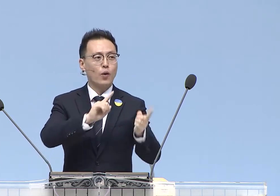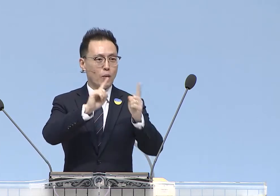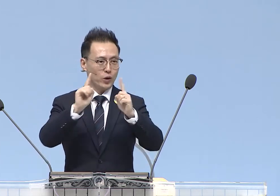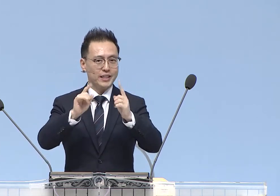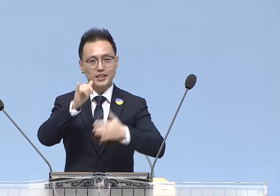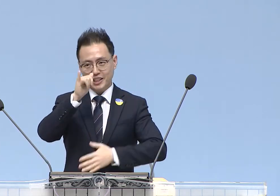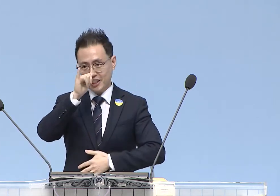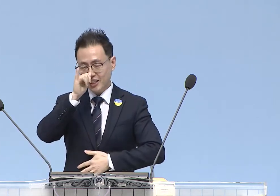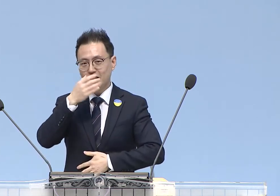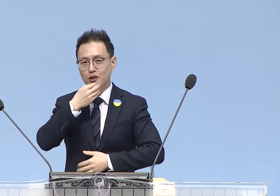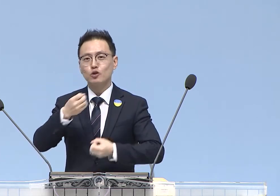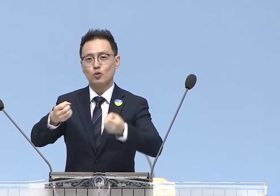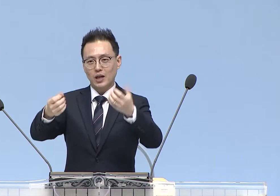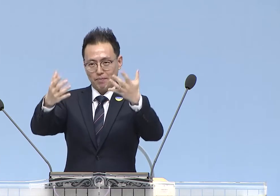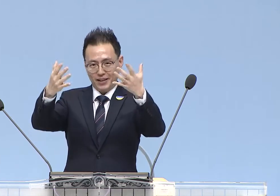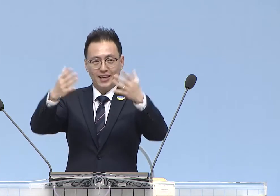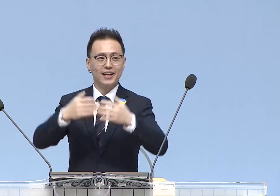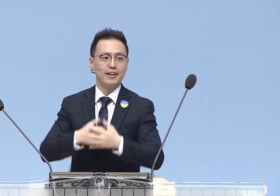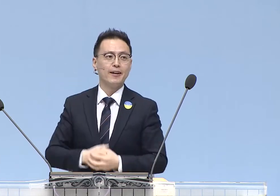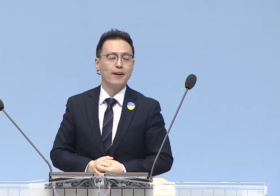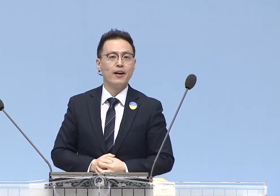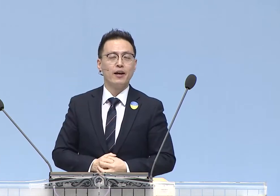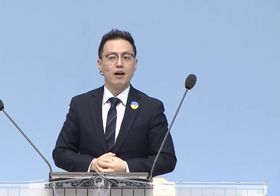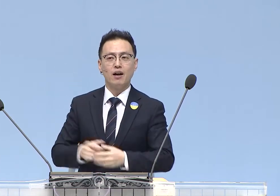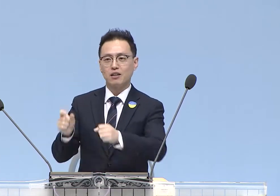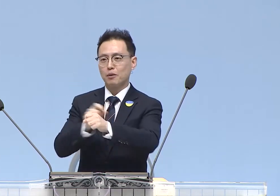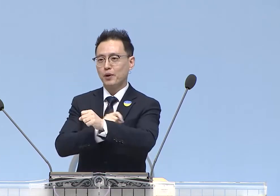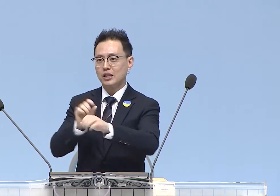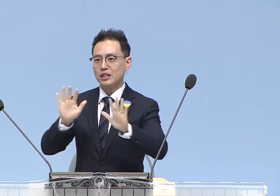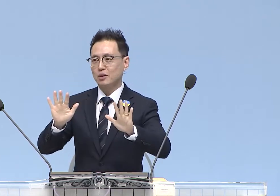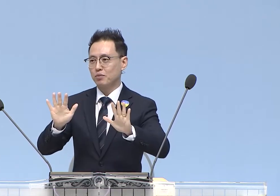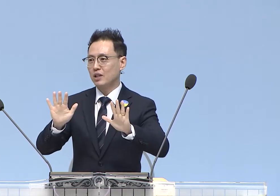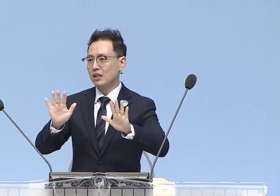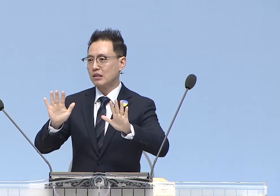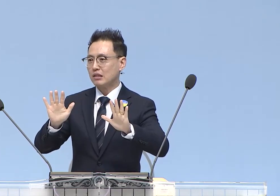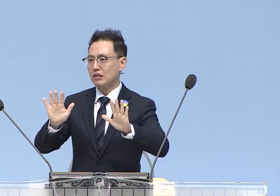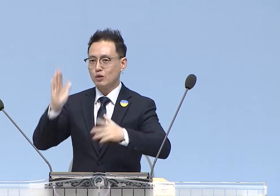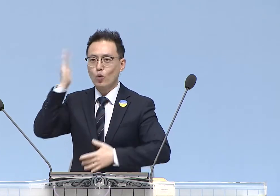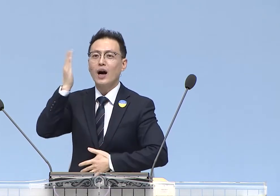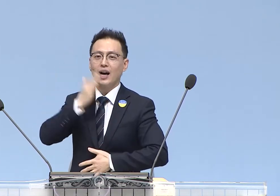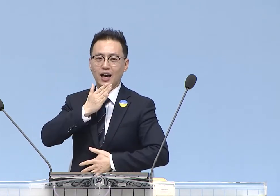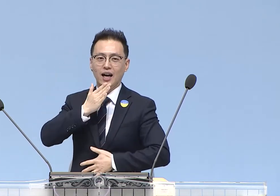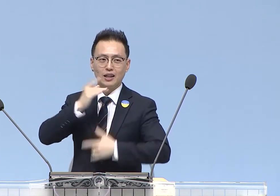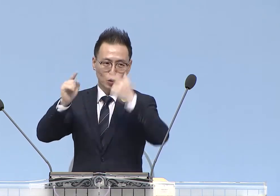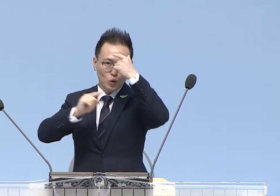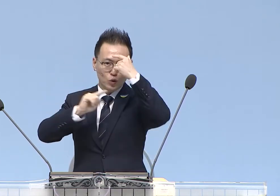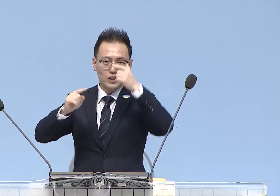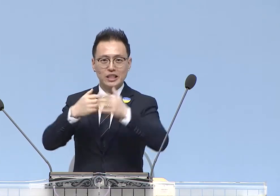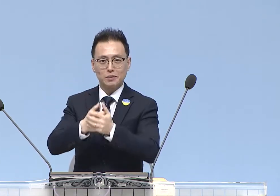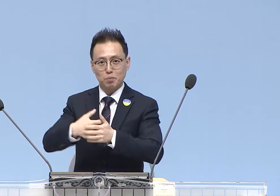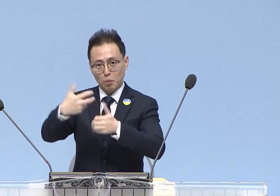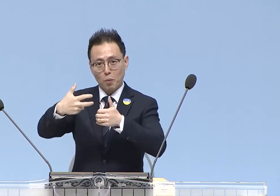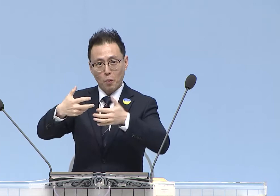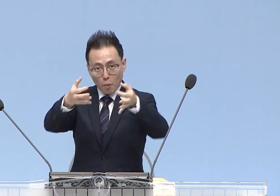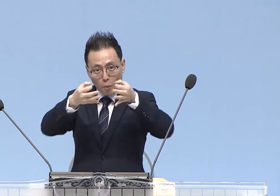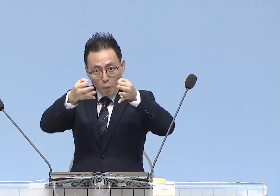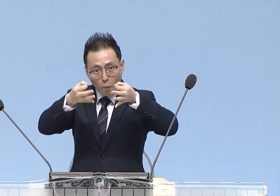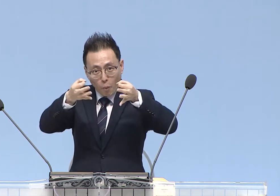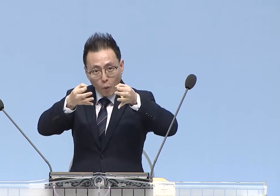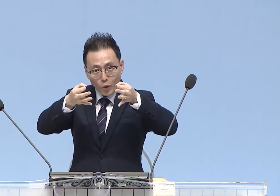회복이 있으시길 소망합니다. 특별히 지금 그 농화 성도들 지금 보고